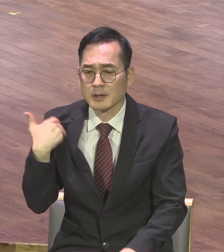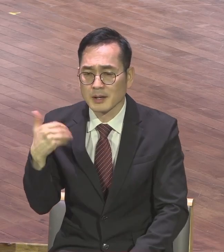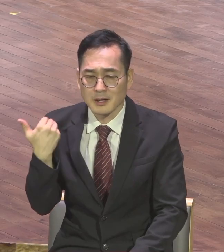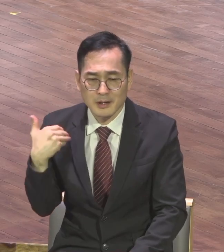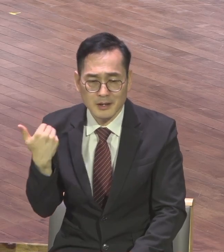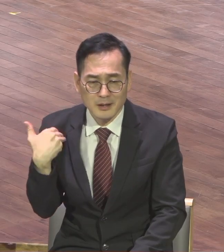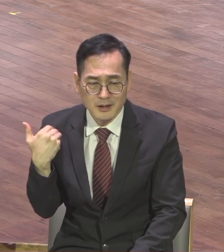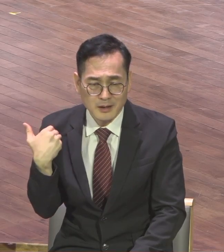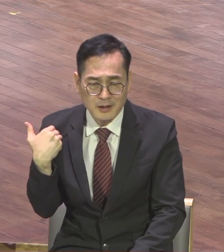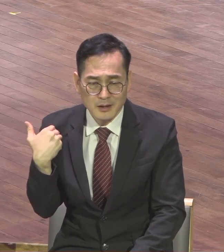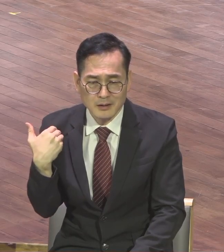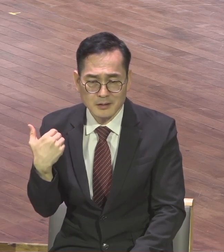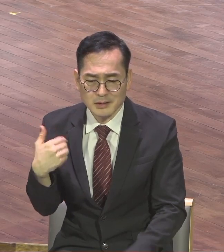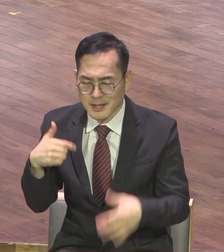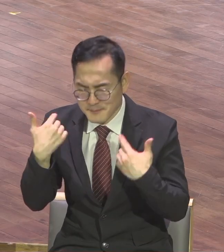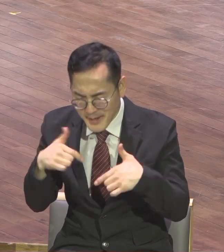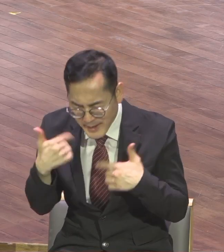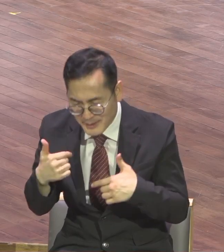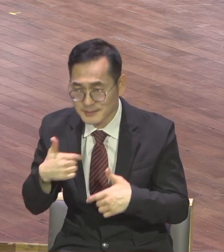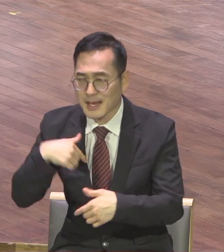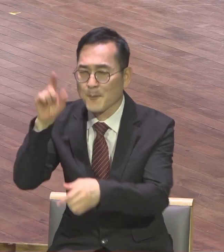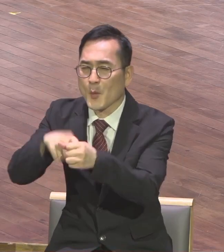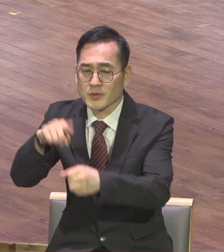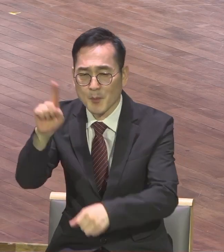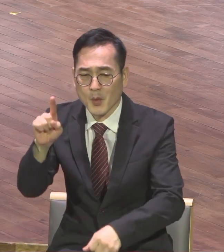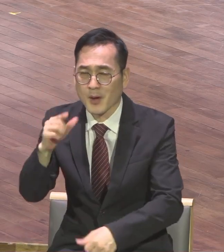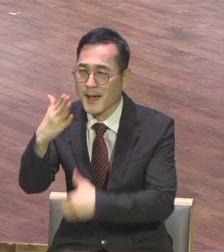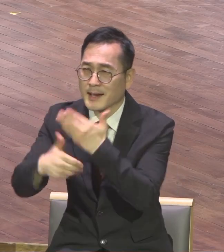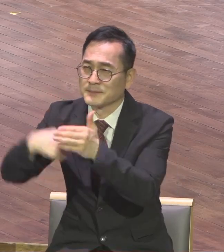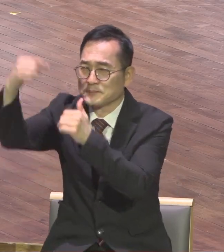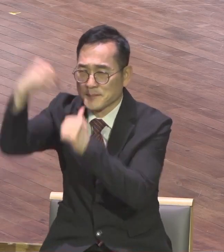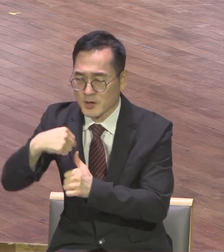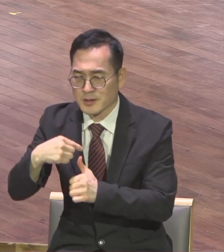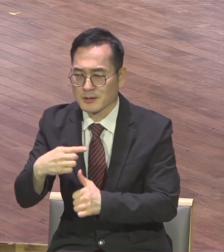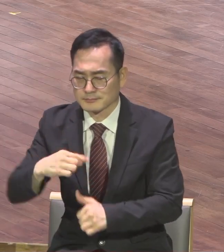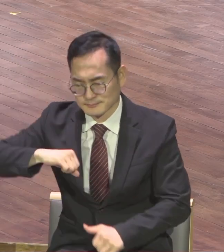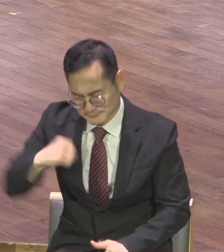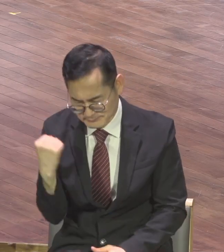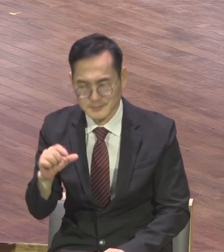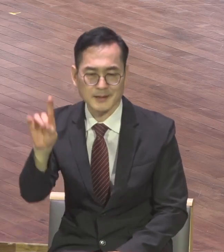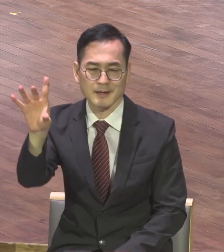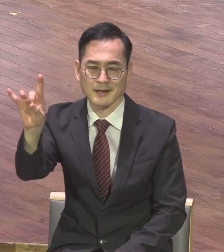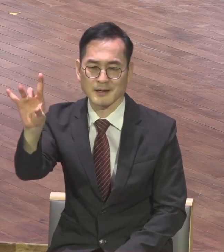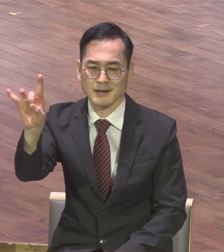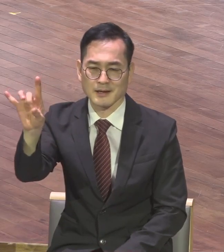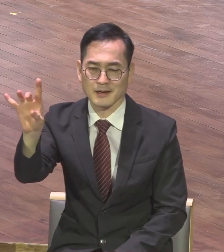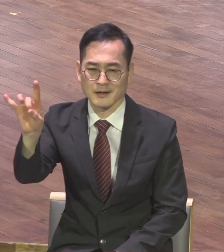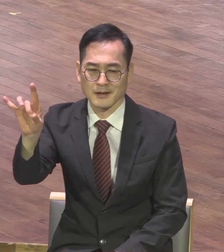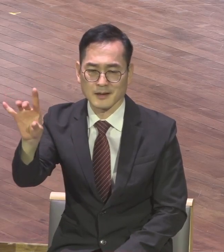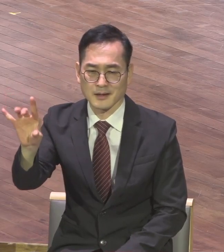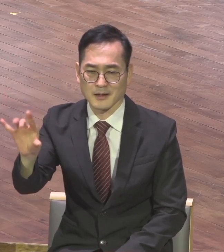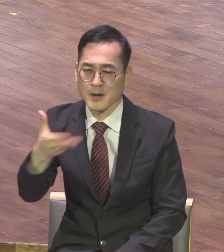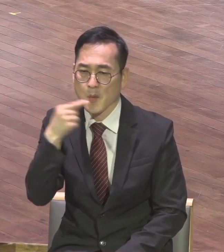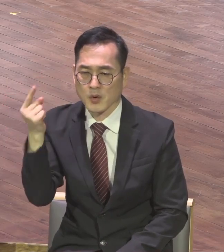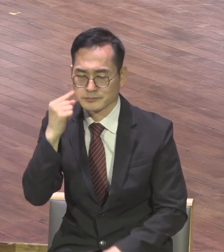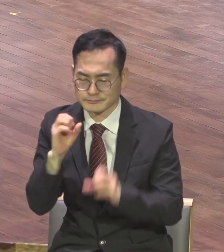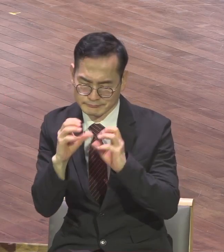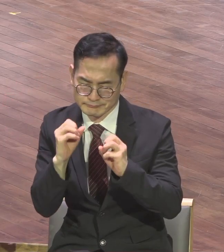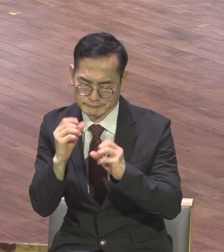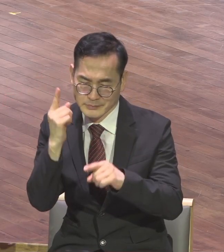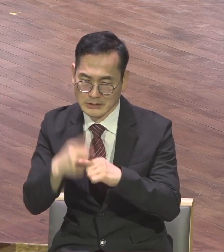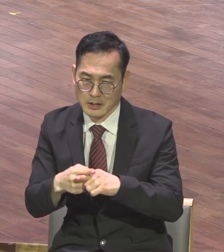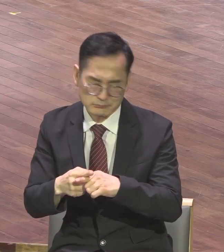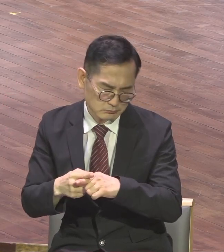목적이 뭐냐? 오직 주님의 지상 최대 명령 그 현장 흐름에 있다가 가는 것입니다. 제가